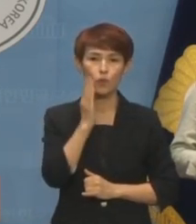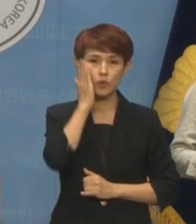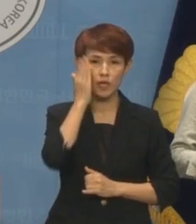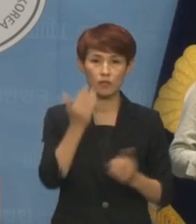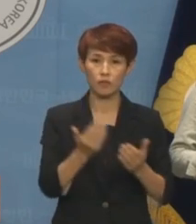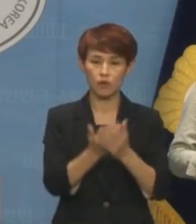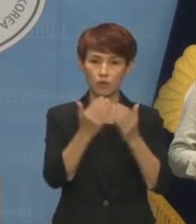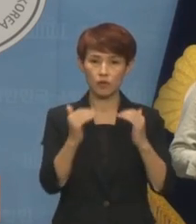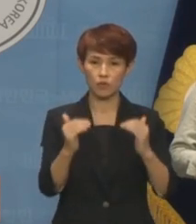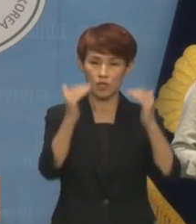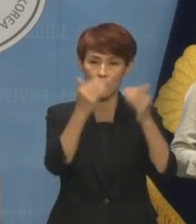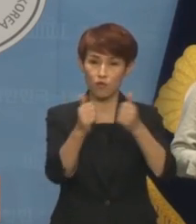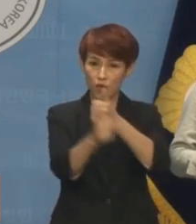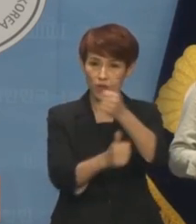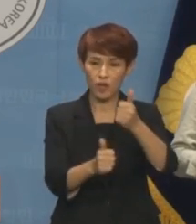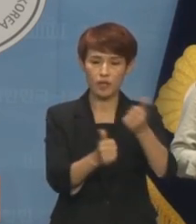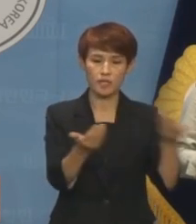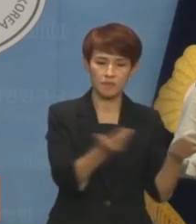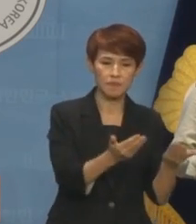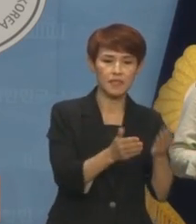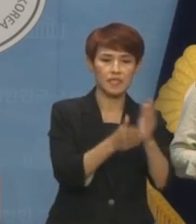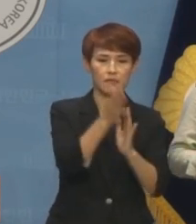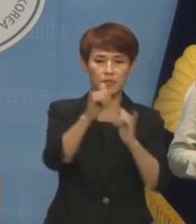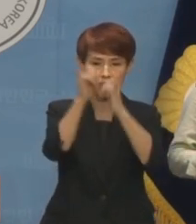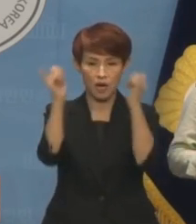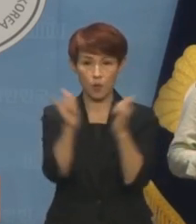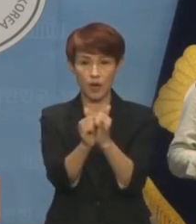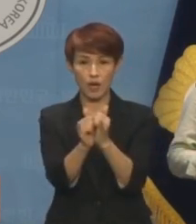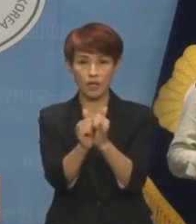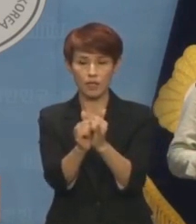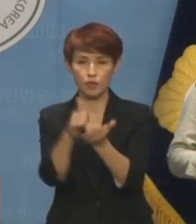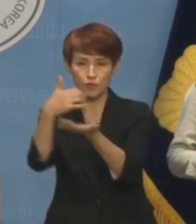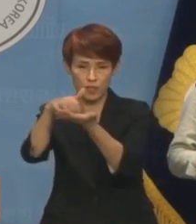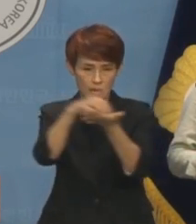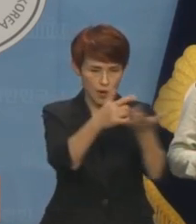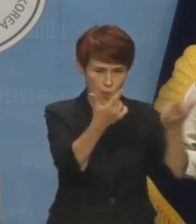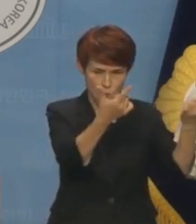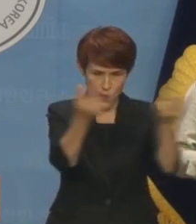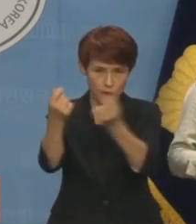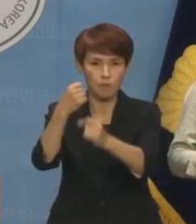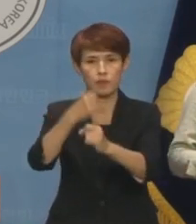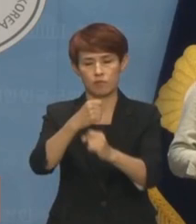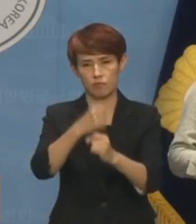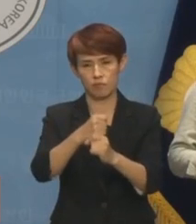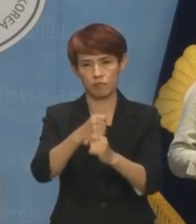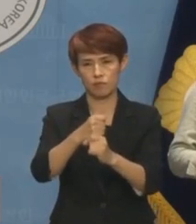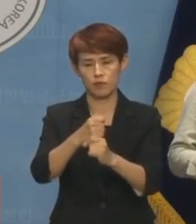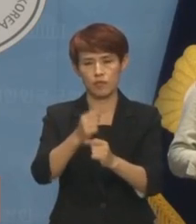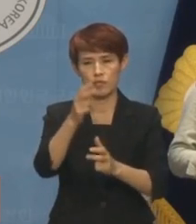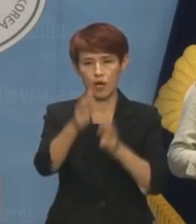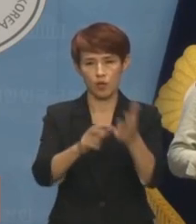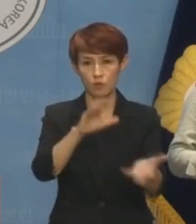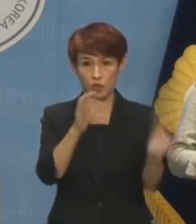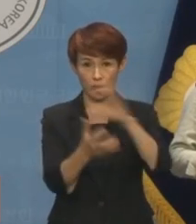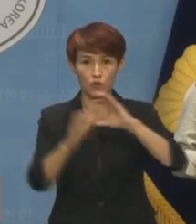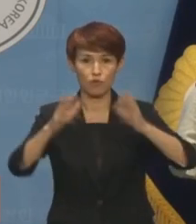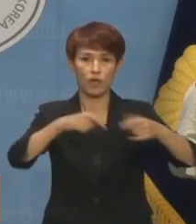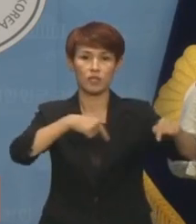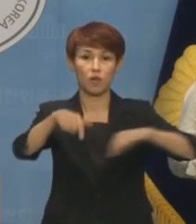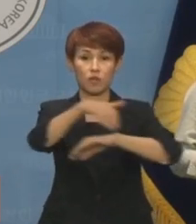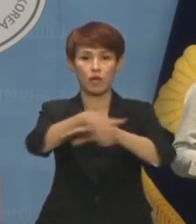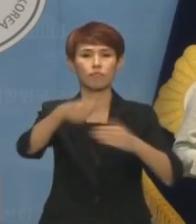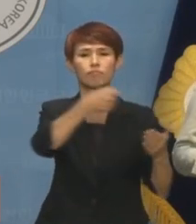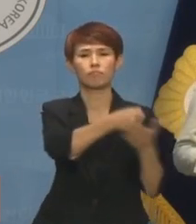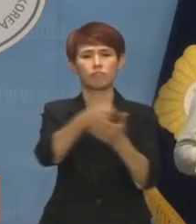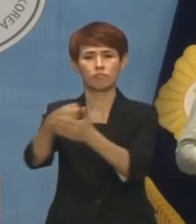녹색성장위원회에 노동, 시민, 사회단체를 동수로 재구성하여 산업전환 국가정책을